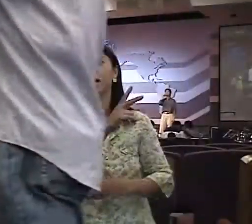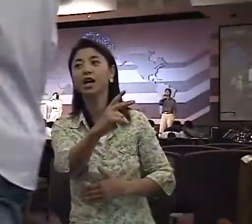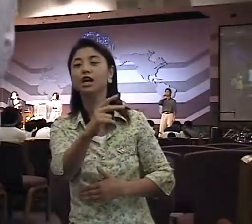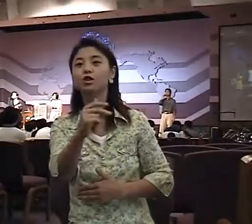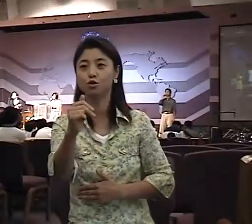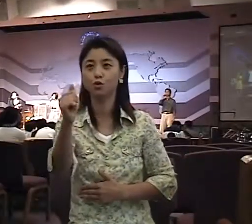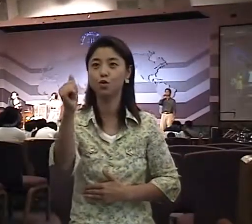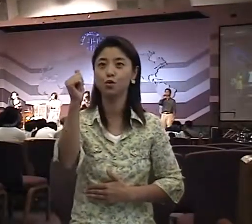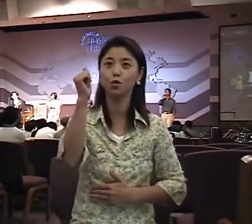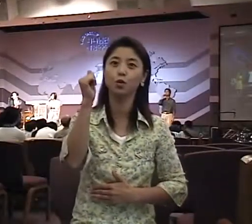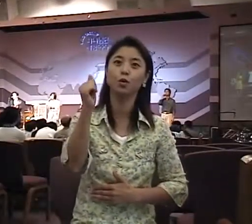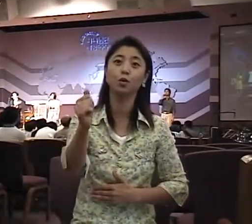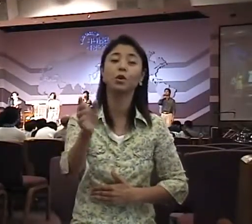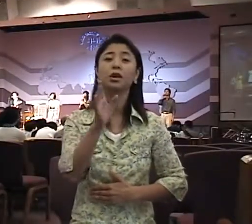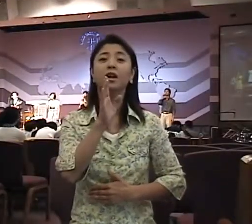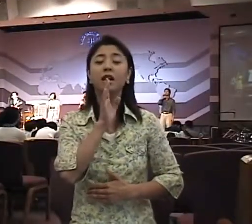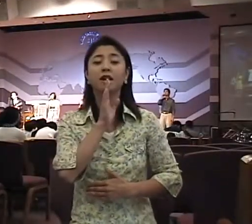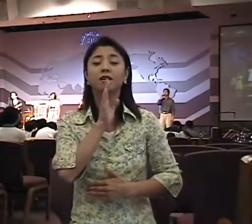나의 모자 갖고 갔잖아.